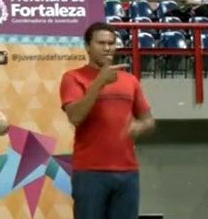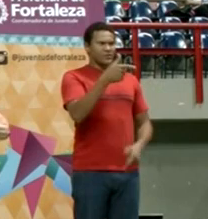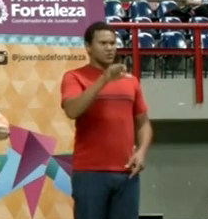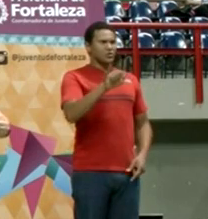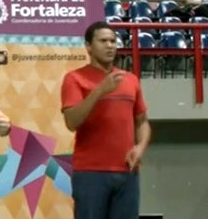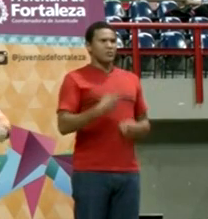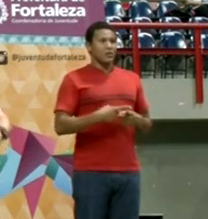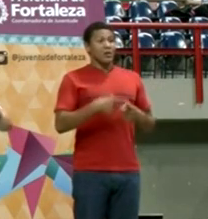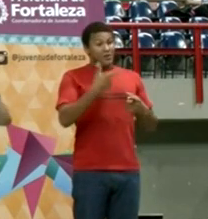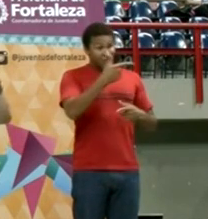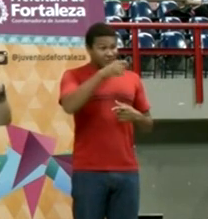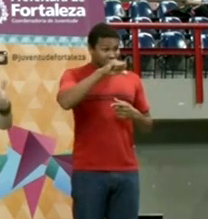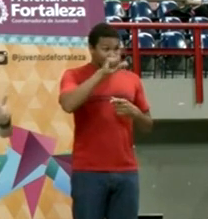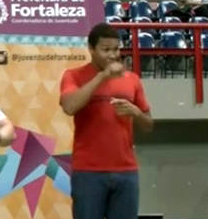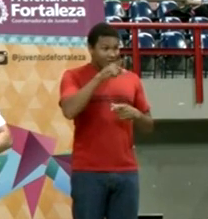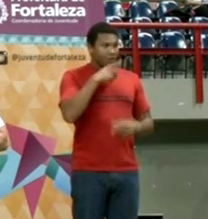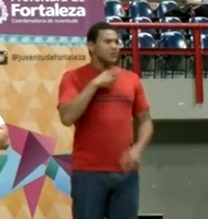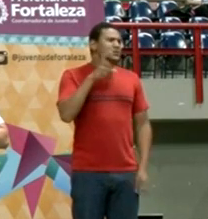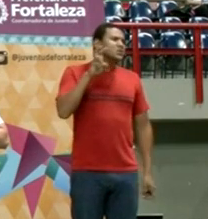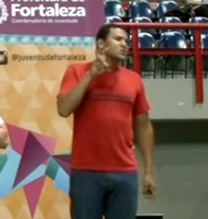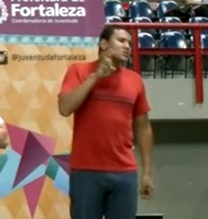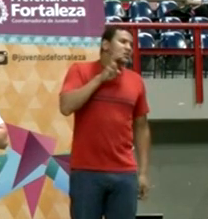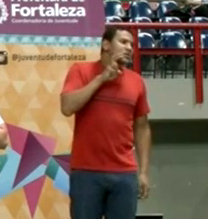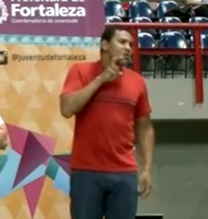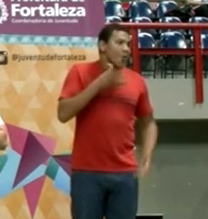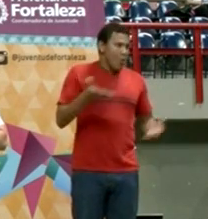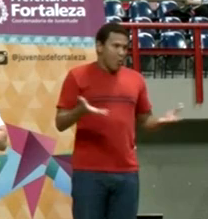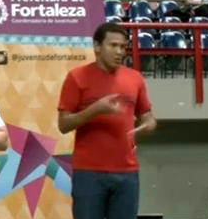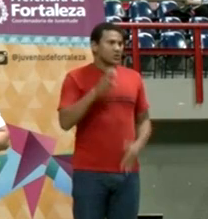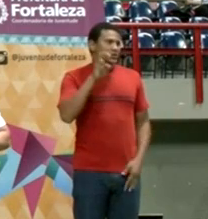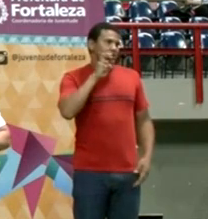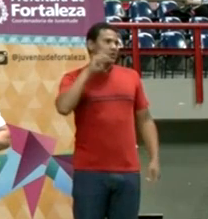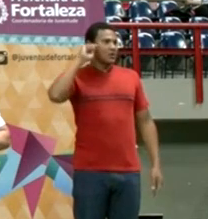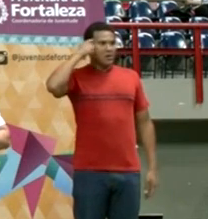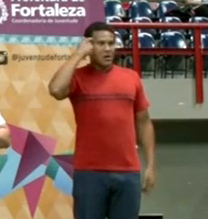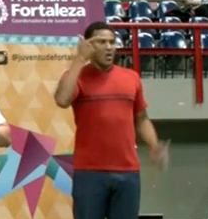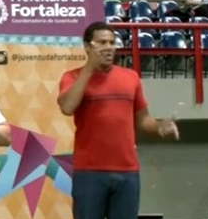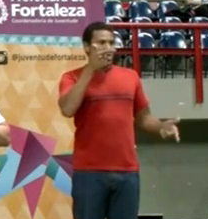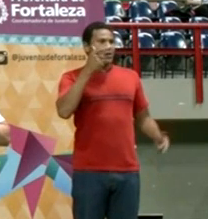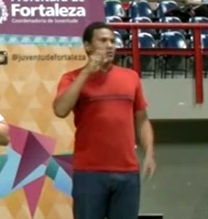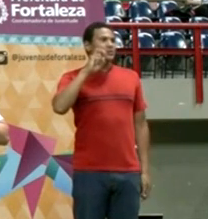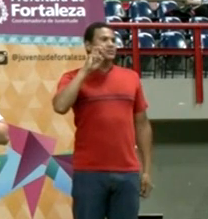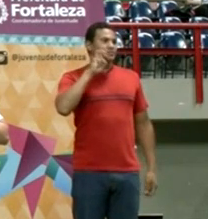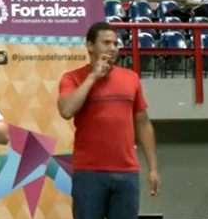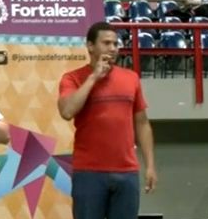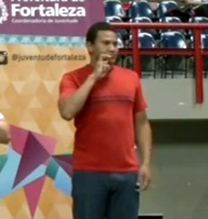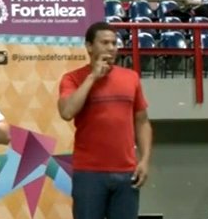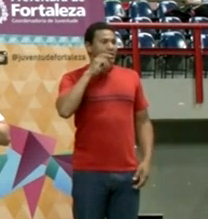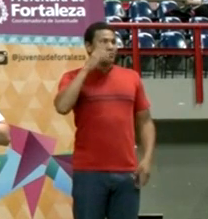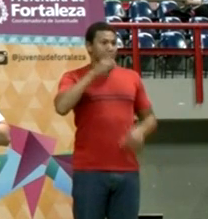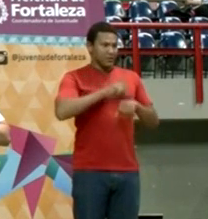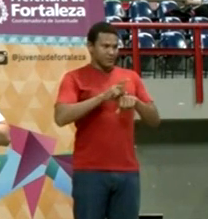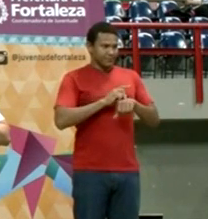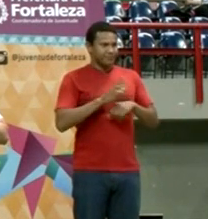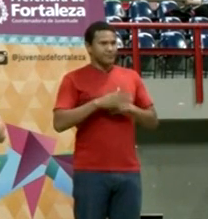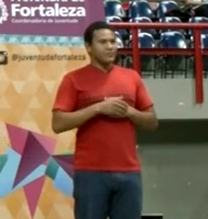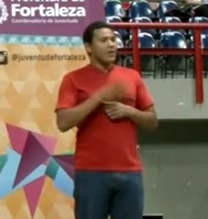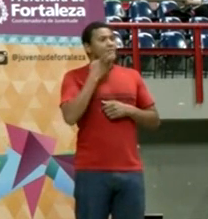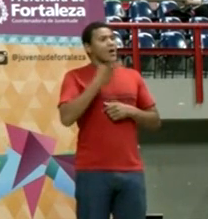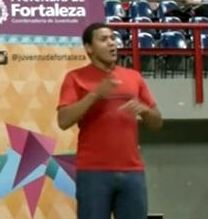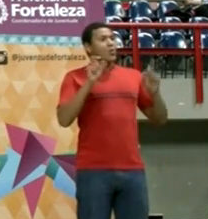em 29 houve uma quinta-feira, que hoje eles chamam de quinta-feira negra, tá? Onde a Bolsa de